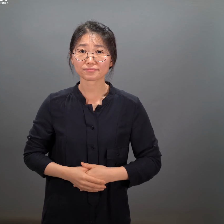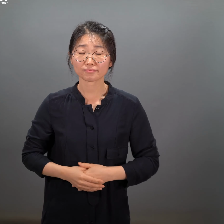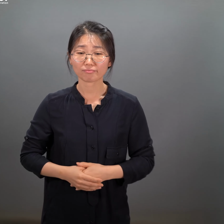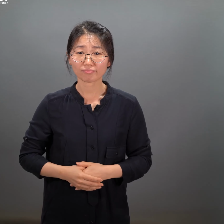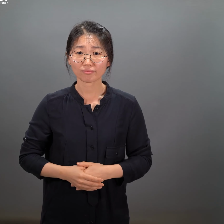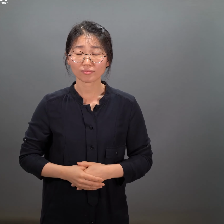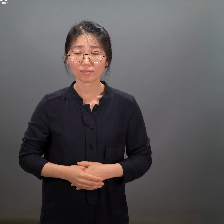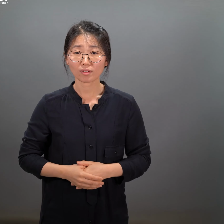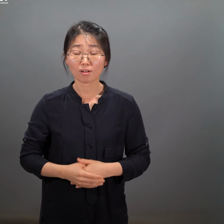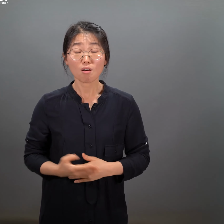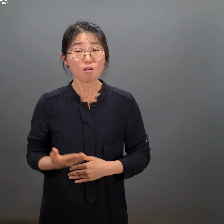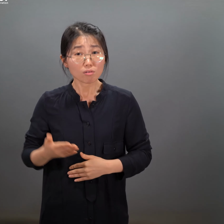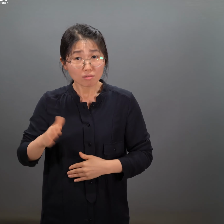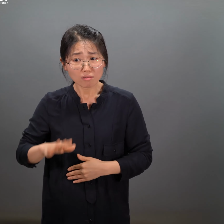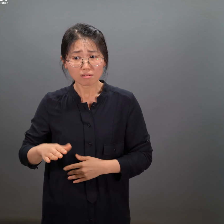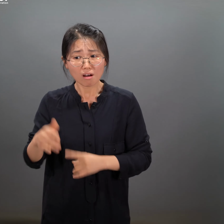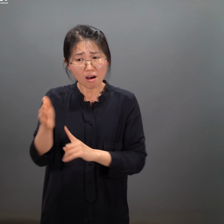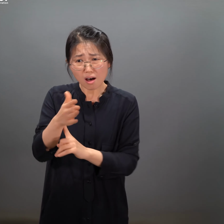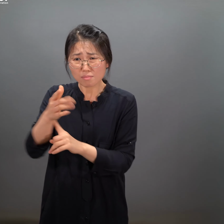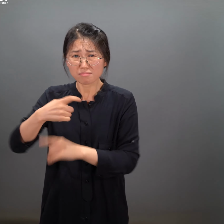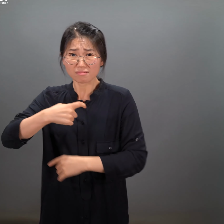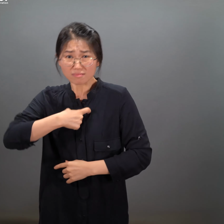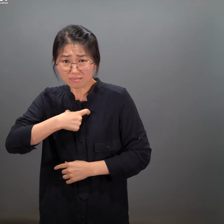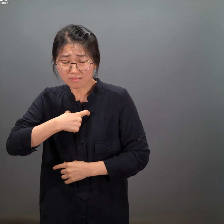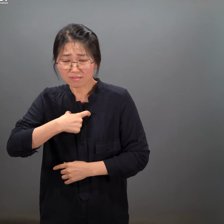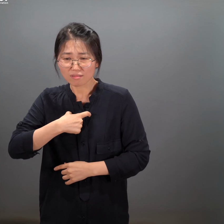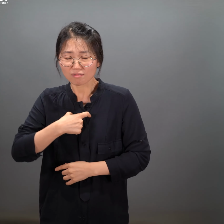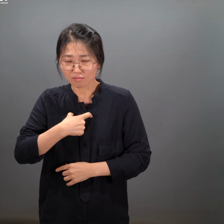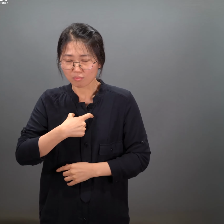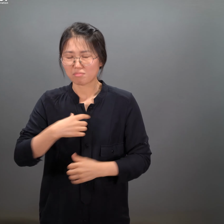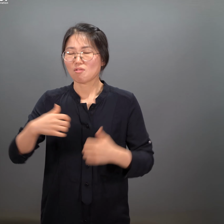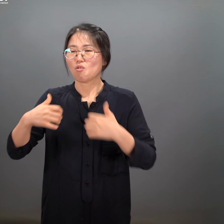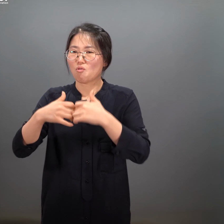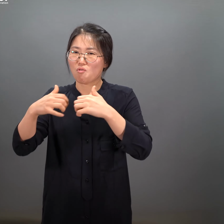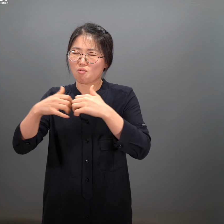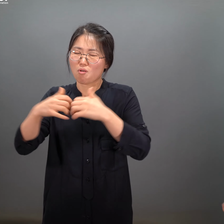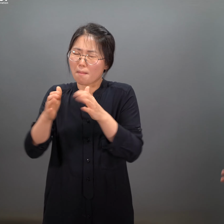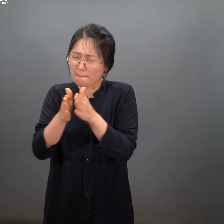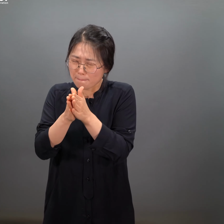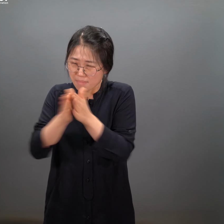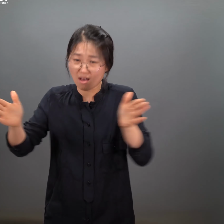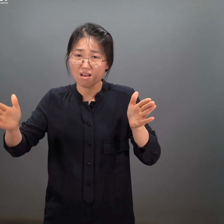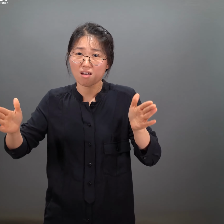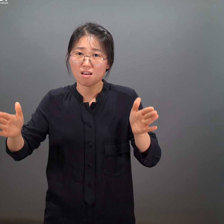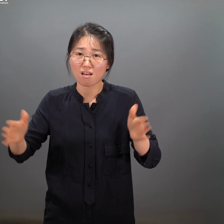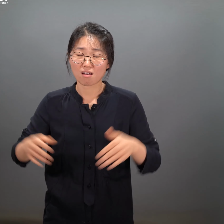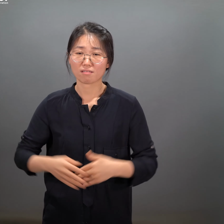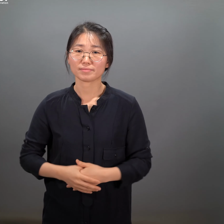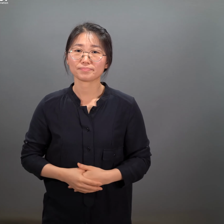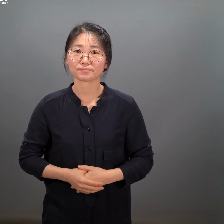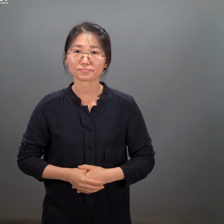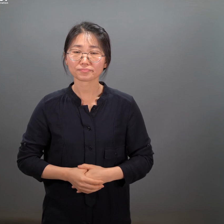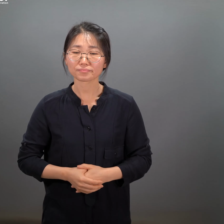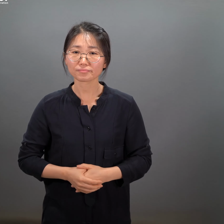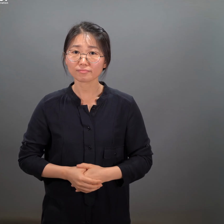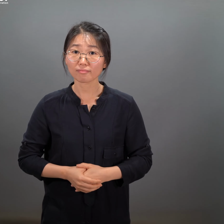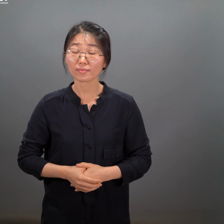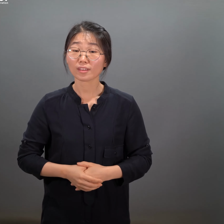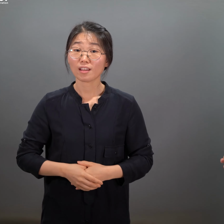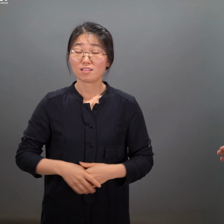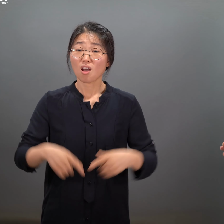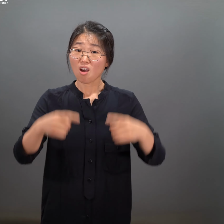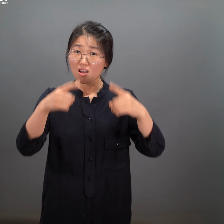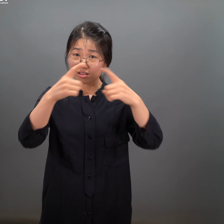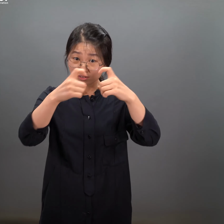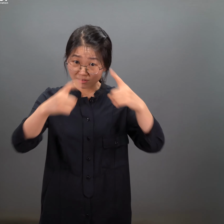마무리됩니다. 그러나 항복하지 않는 사람들도 있겠죠. 항복하지 않으면 그야말로 이제 본격적인 전쟁을 하는데 성